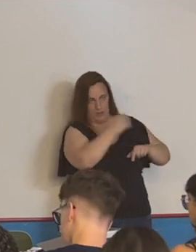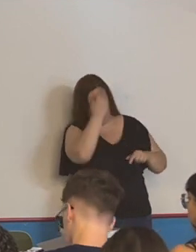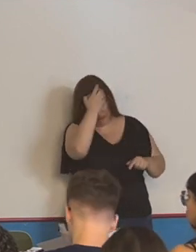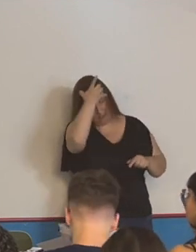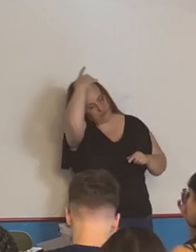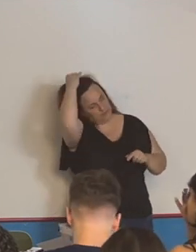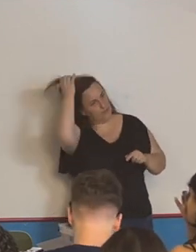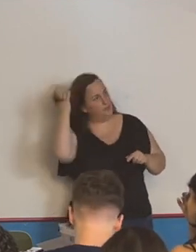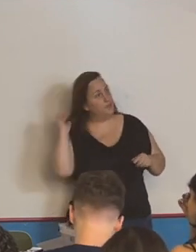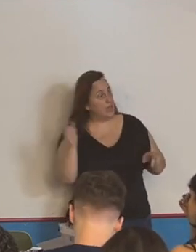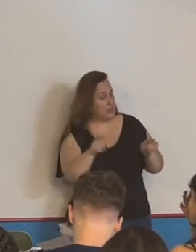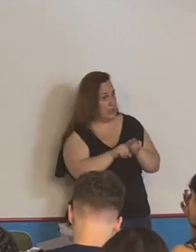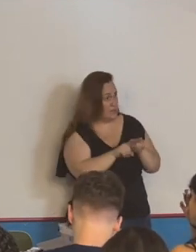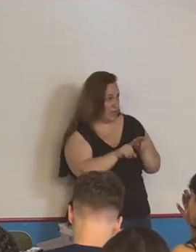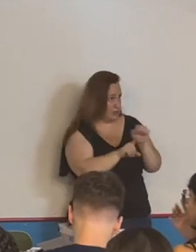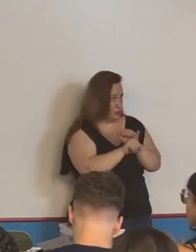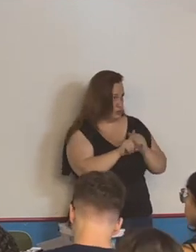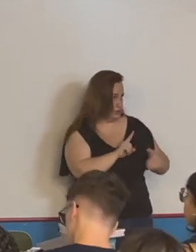questões da nossa sociedade, né?